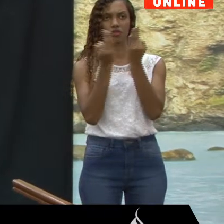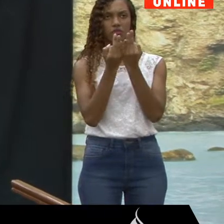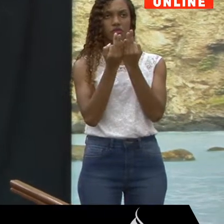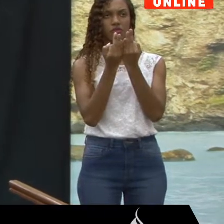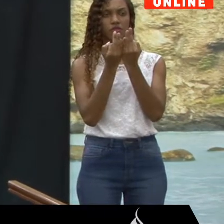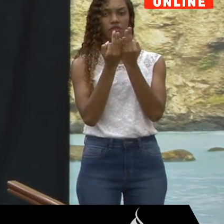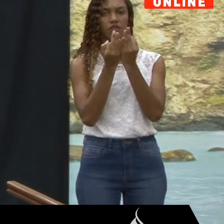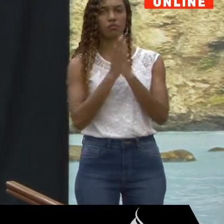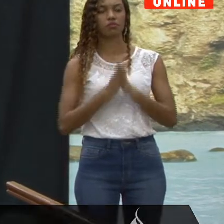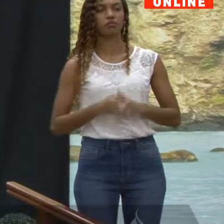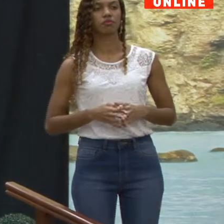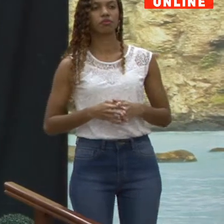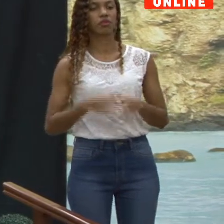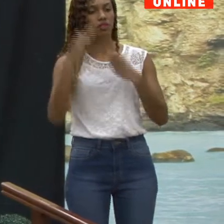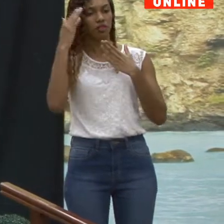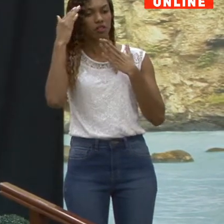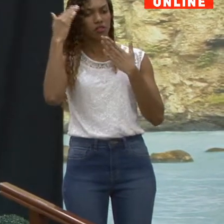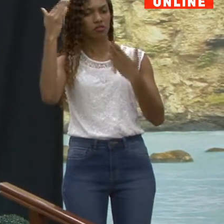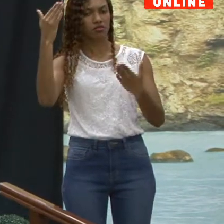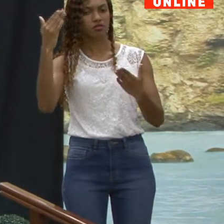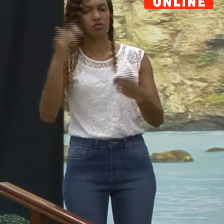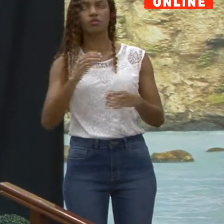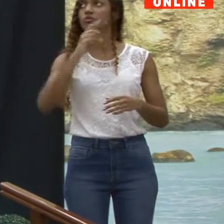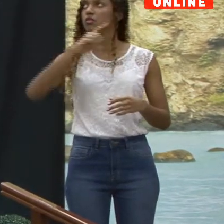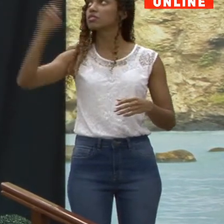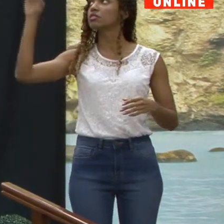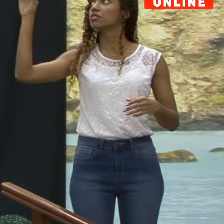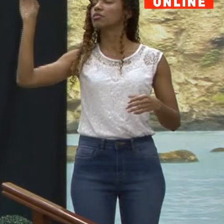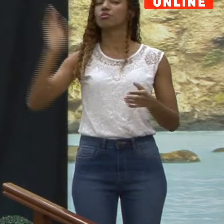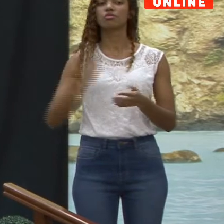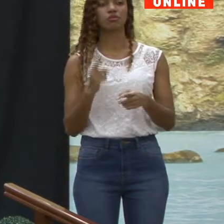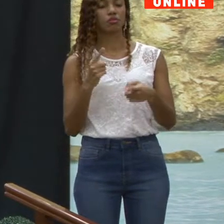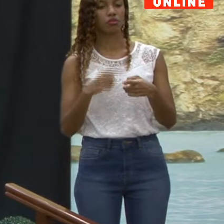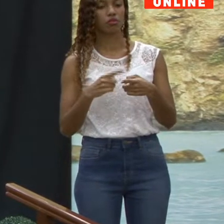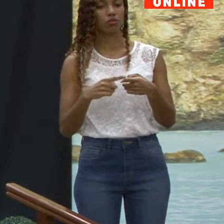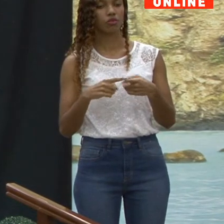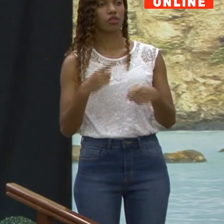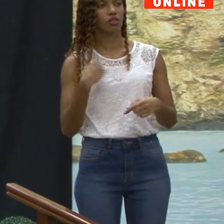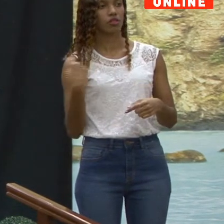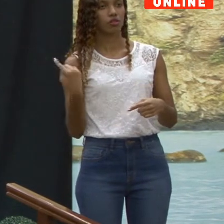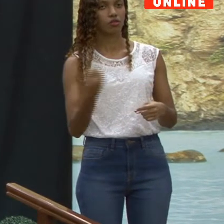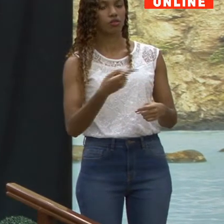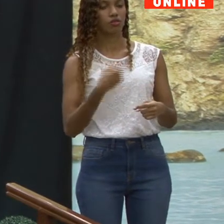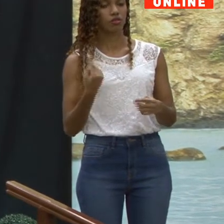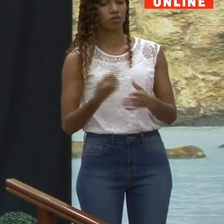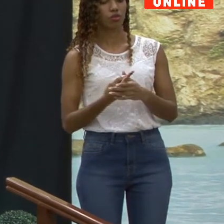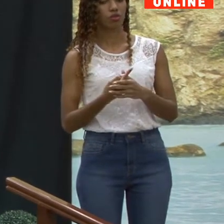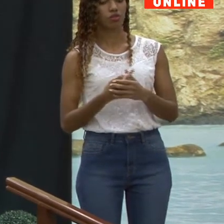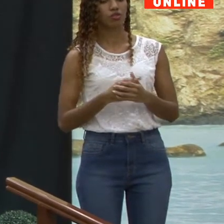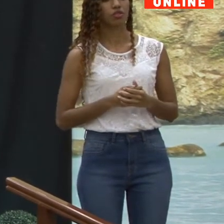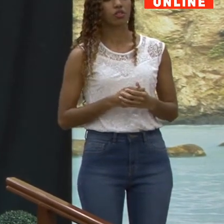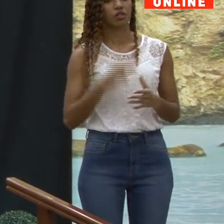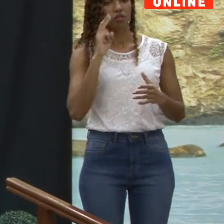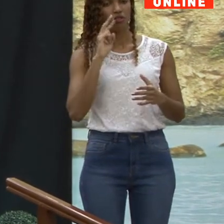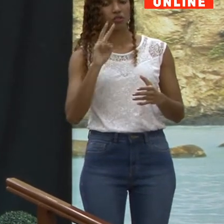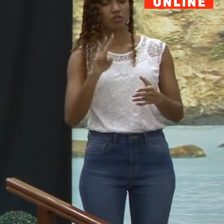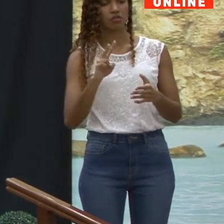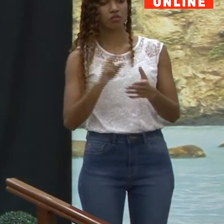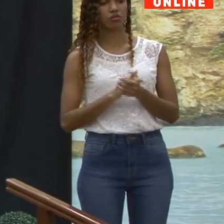grato a Deus porque nós temos tido aqui a oportunidade de estar